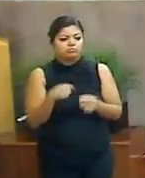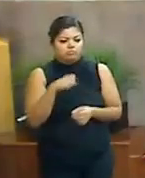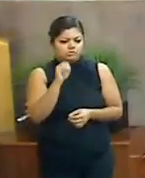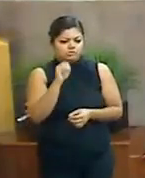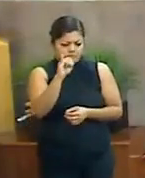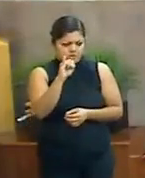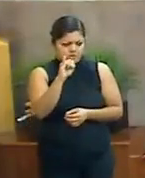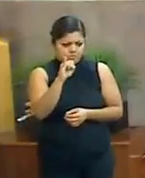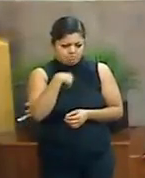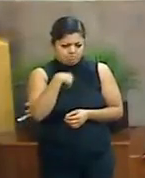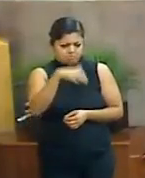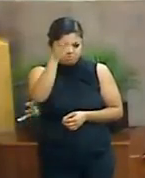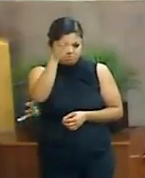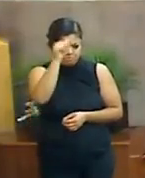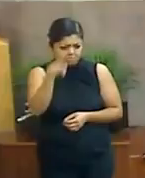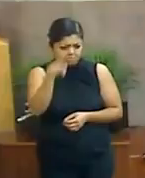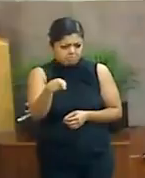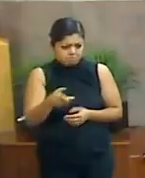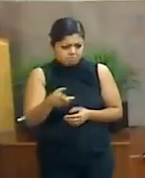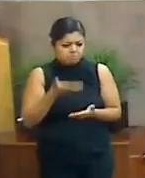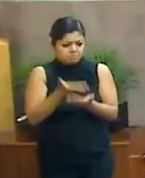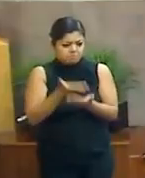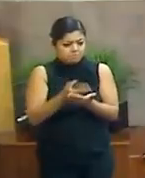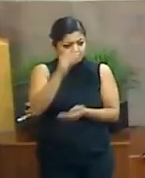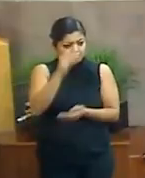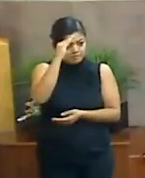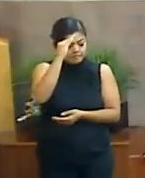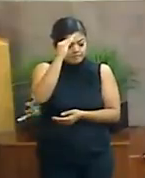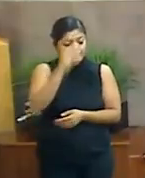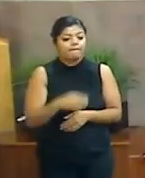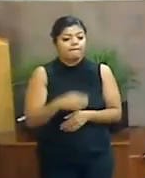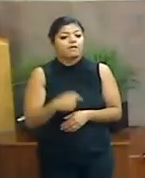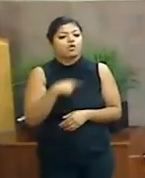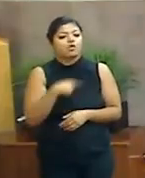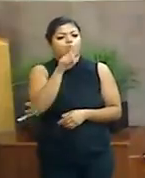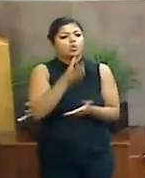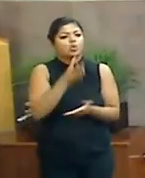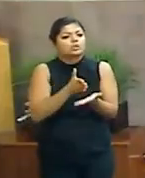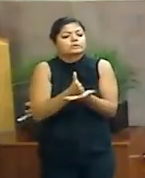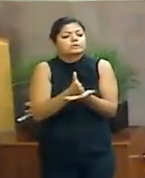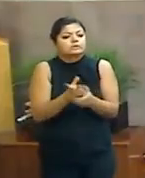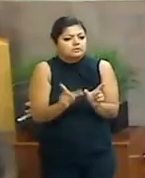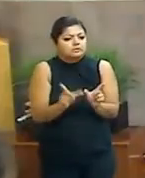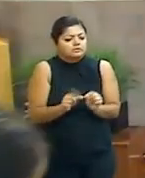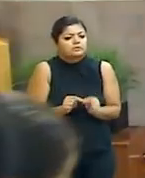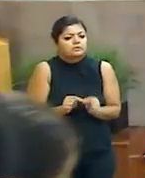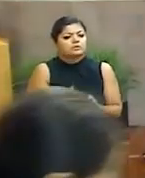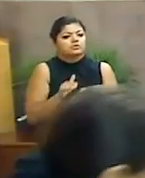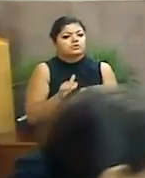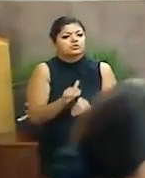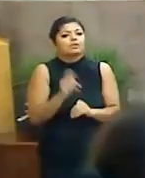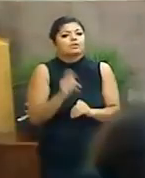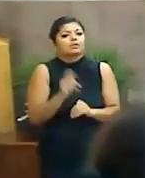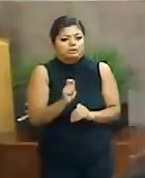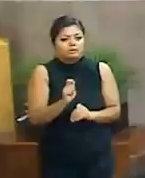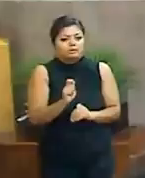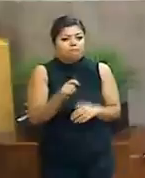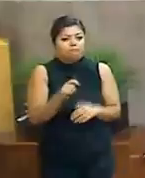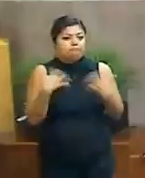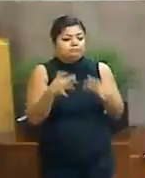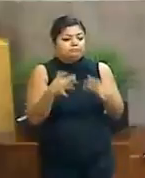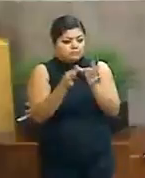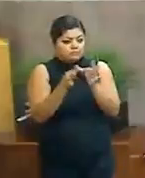propuesta del proyecto que sobre la consideración y que mi intervención tiene que ver con la trascendencia del tema